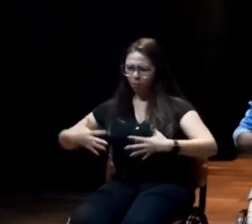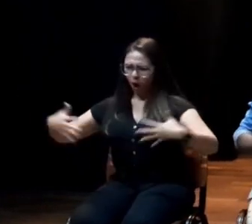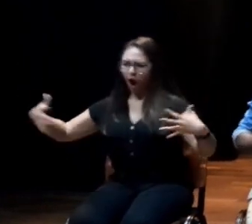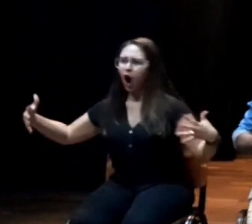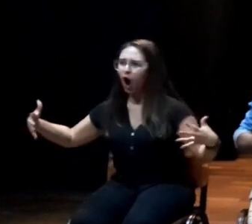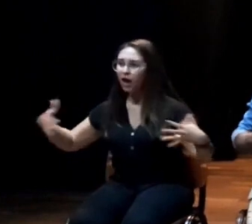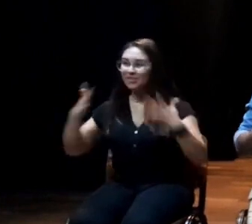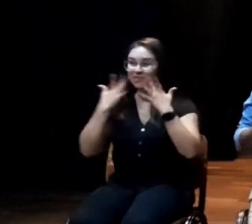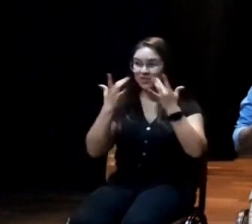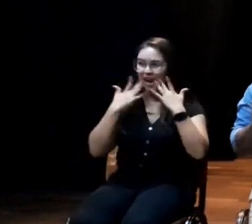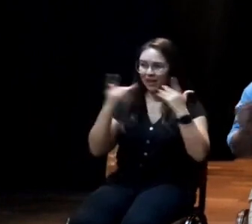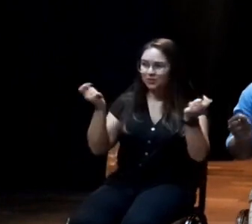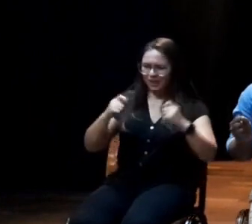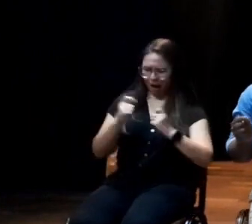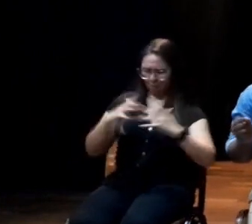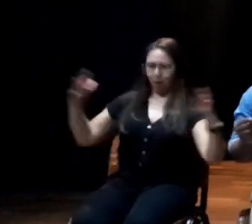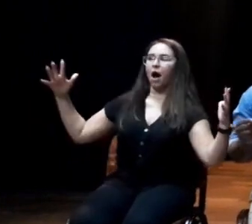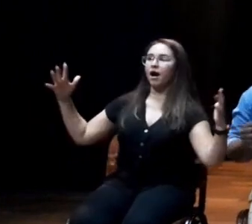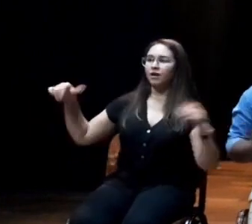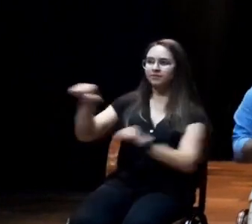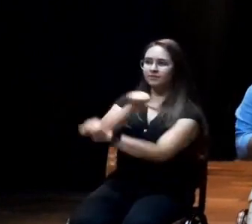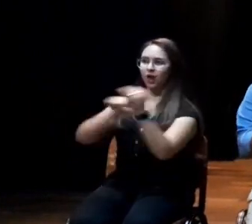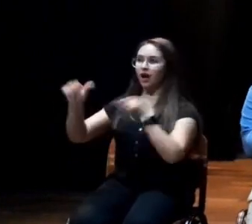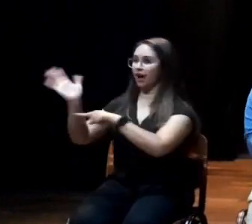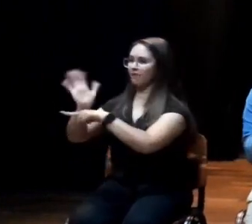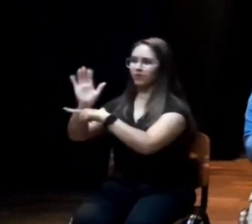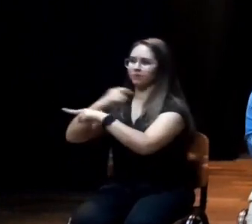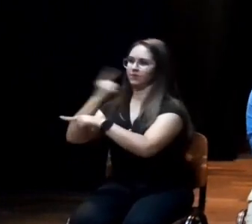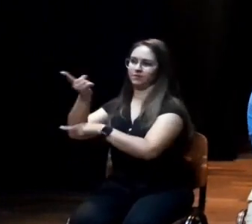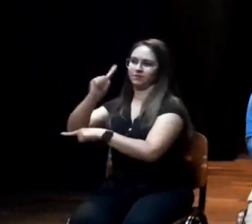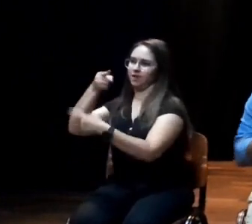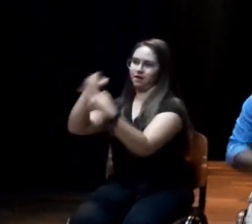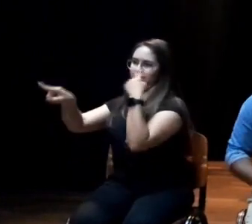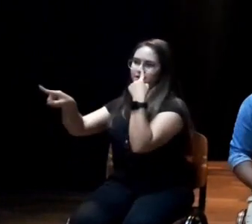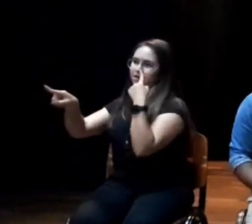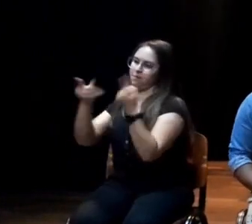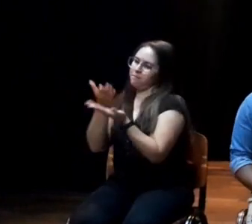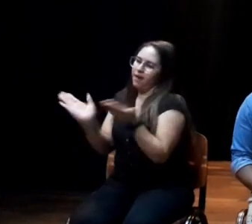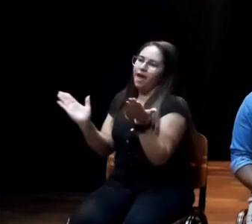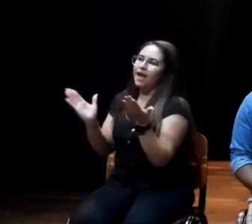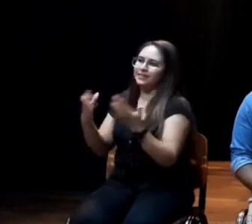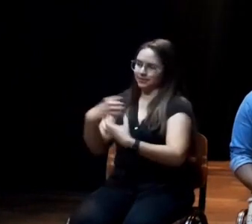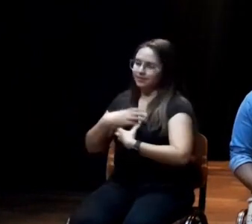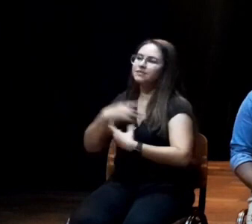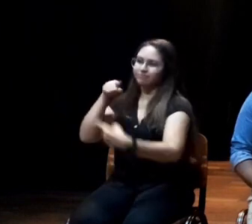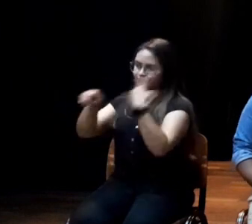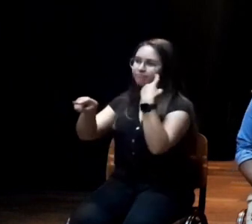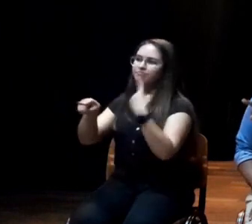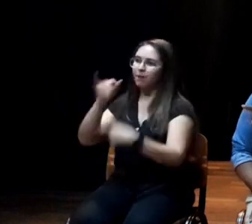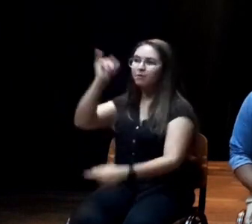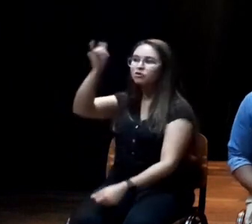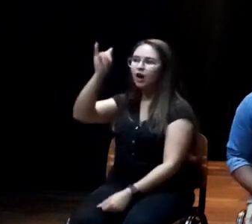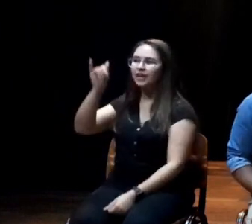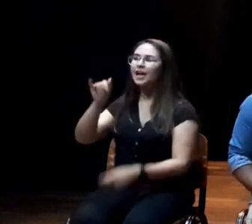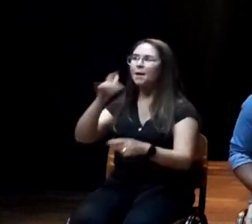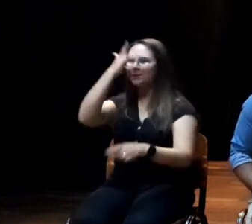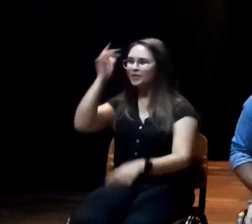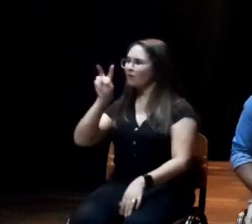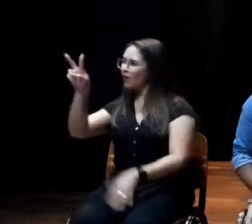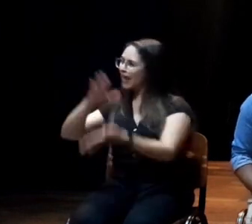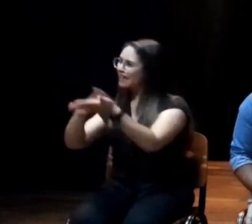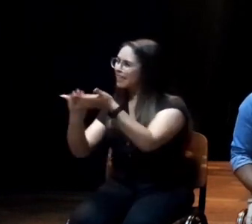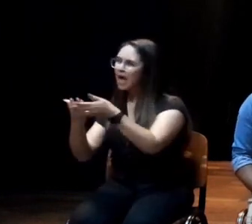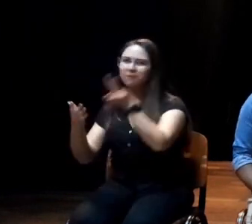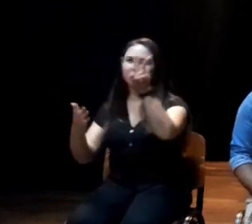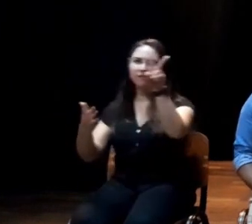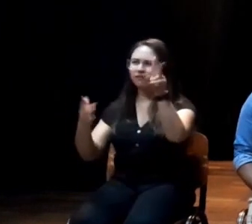que eu tenho no teatro, na hora que eu vou traduzir um filme, eu já saio daquele tom de contação de história. Aí todo mundo vai olhar o intérprete e não vai conseguir